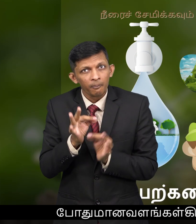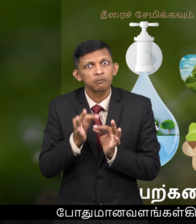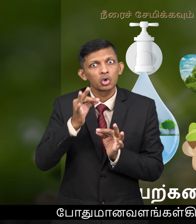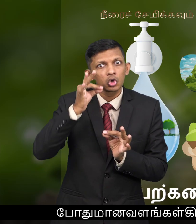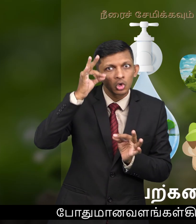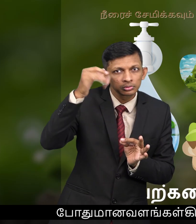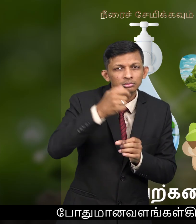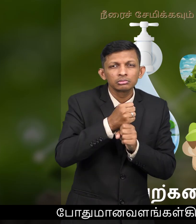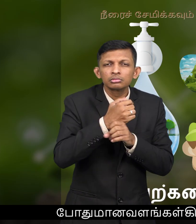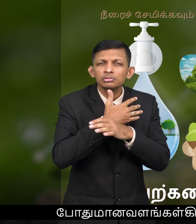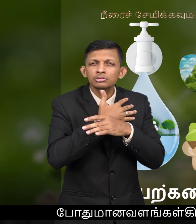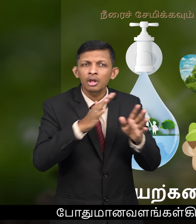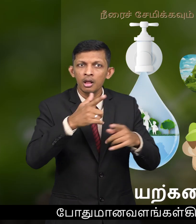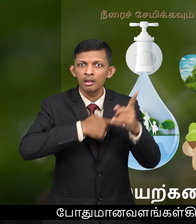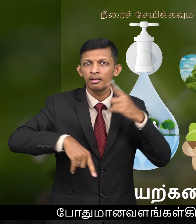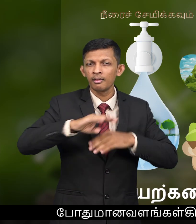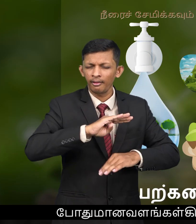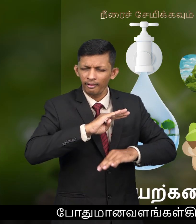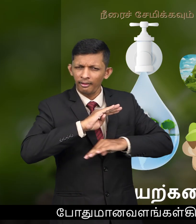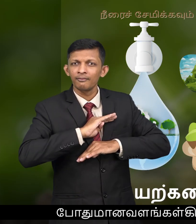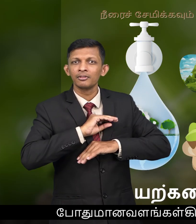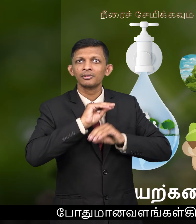போதுமான வளங்கள் கிடைப்பதை உறுதி செய்ய முடியும்.